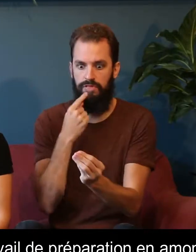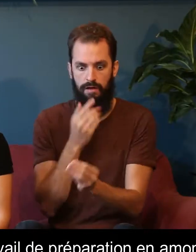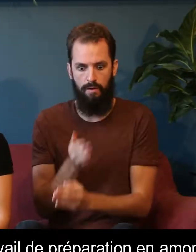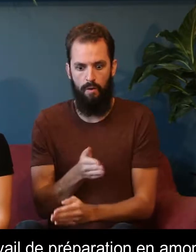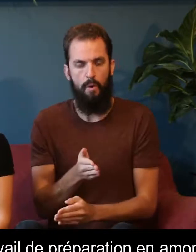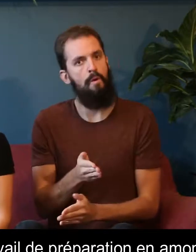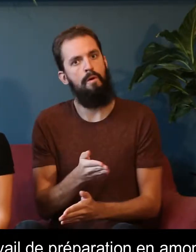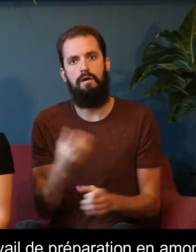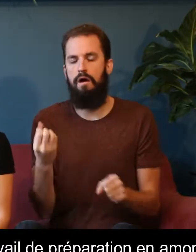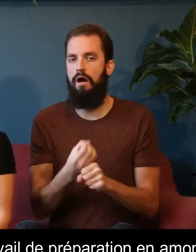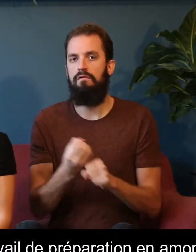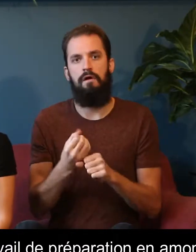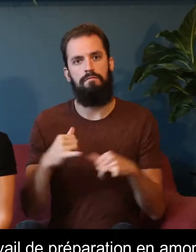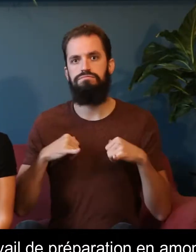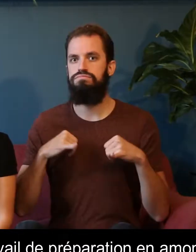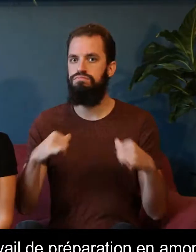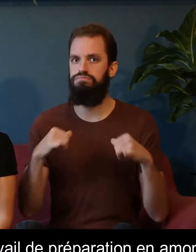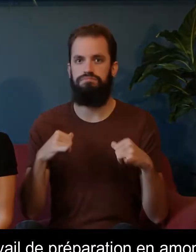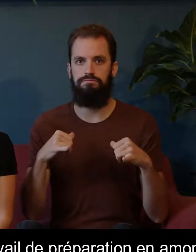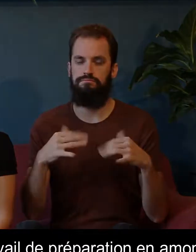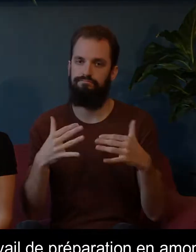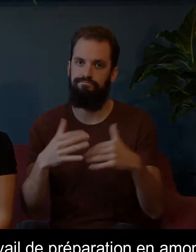de préparation en amont.